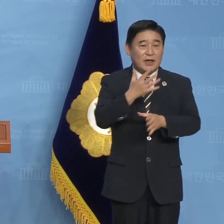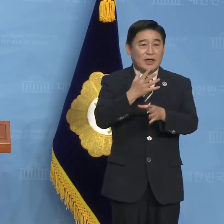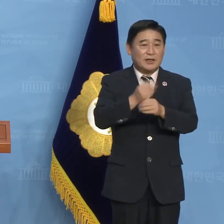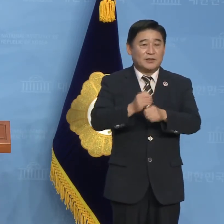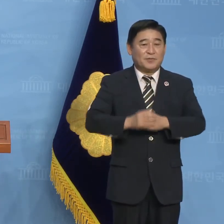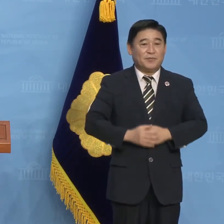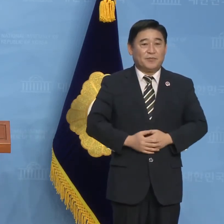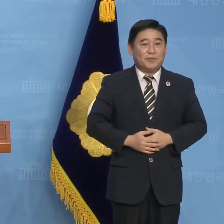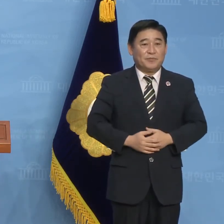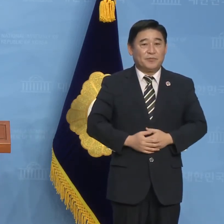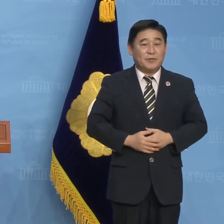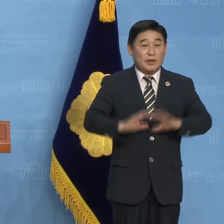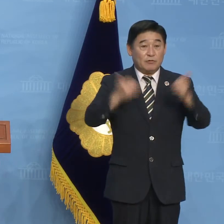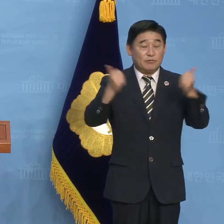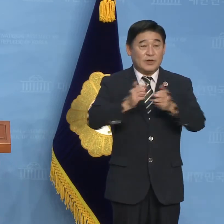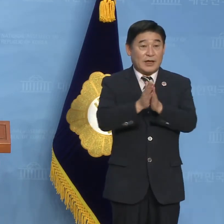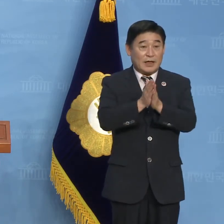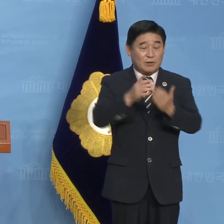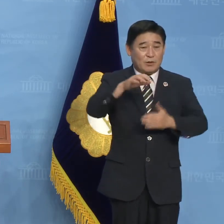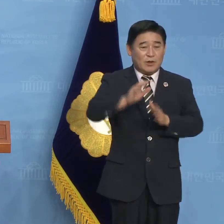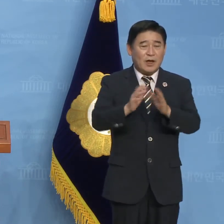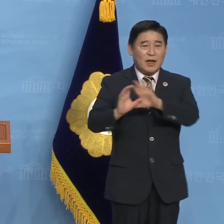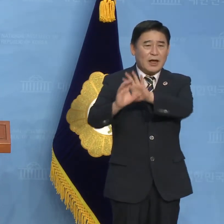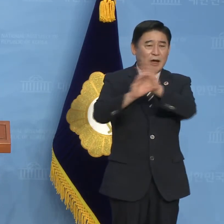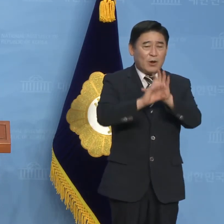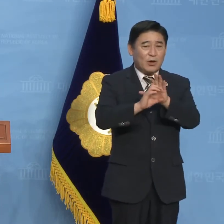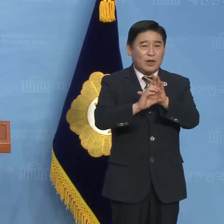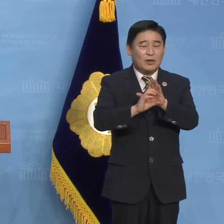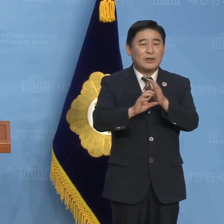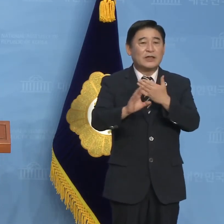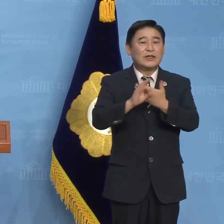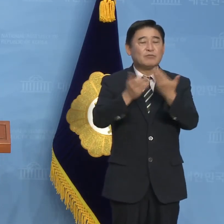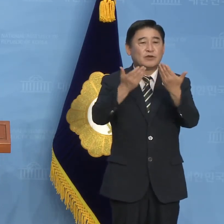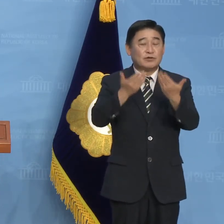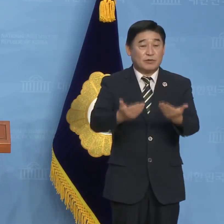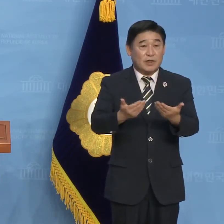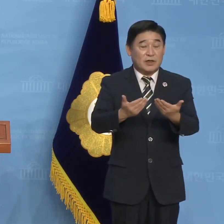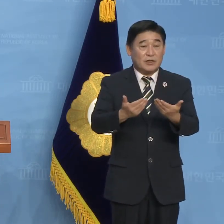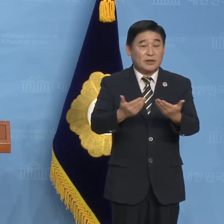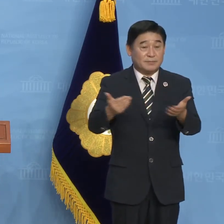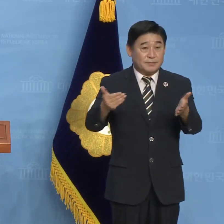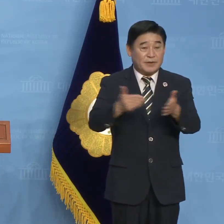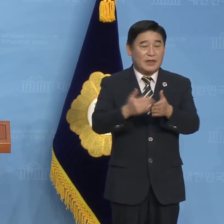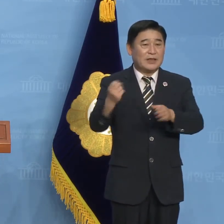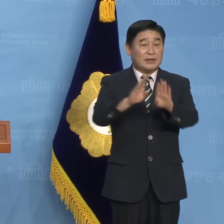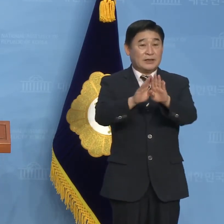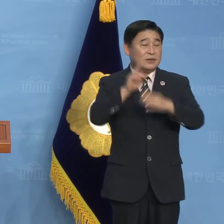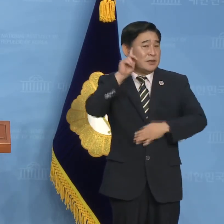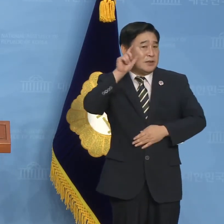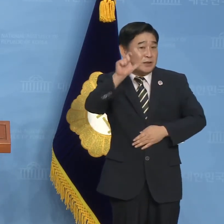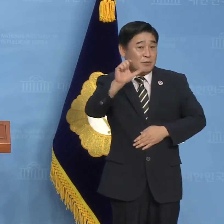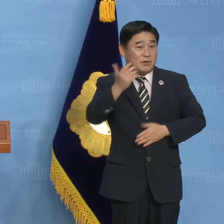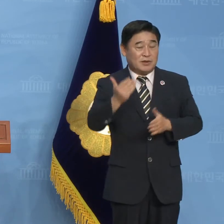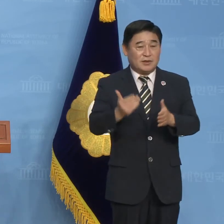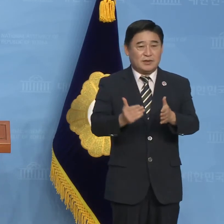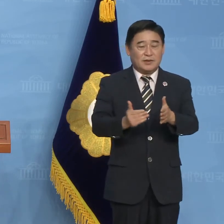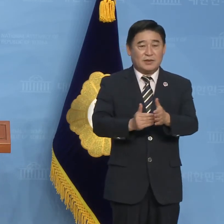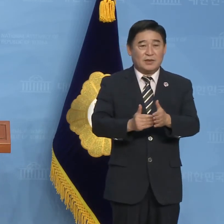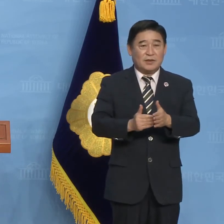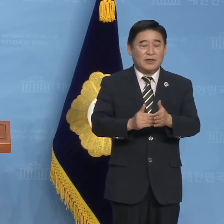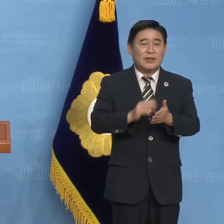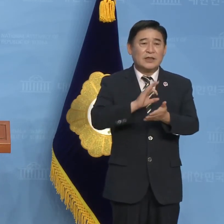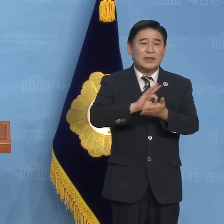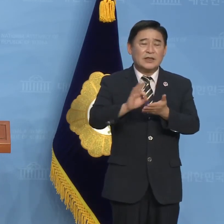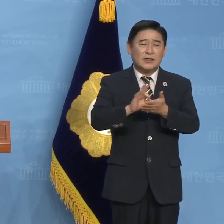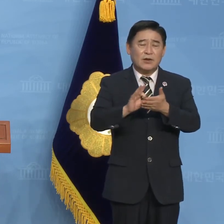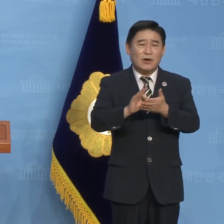일정입니다. 국회 도서관이 코로나19로 인한 임시휴관을 종료하고 제한적으로 재개관한 지 보름이 지났습니다. 이용